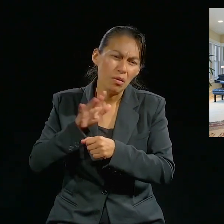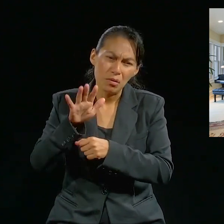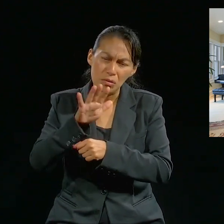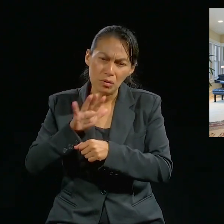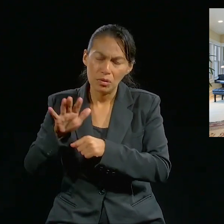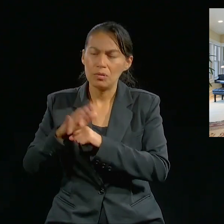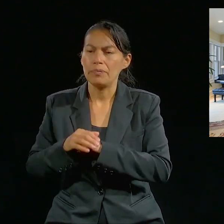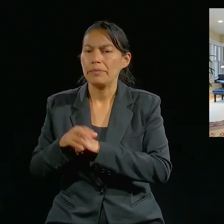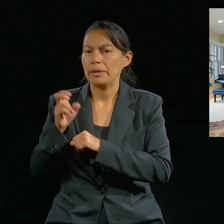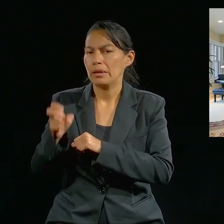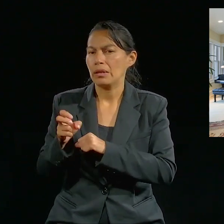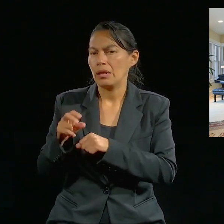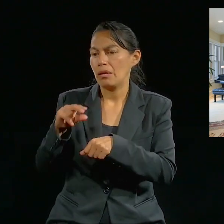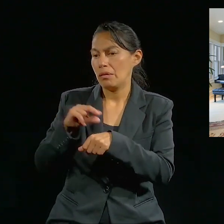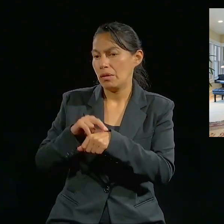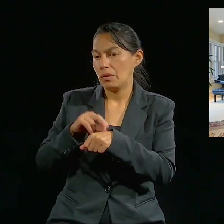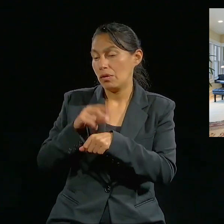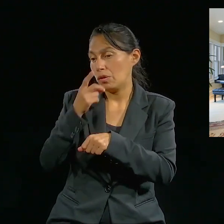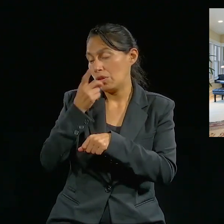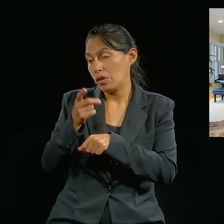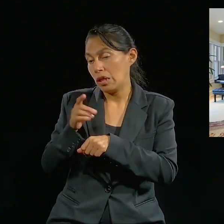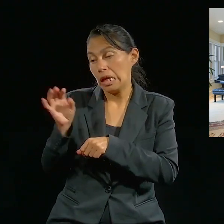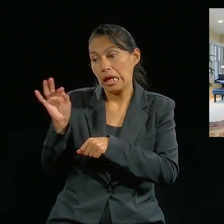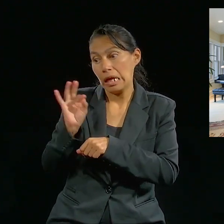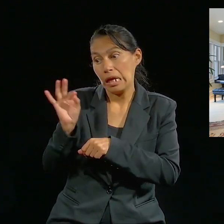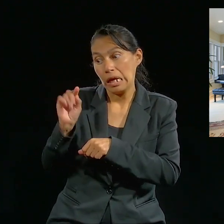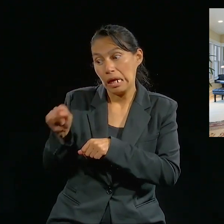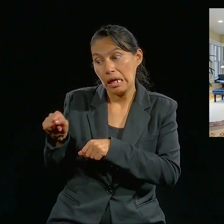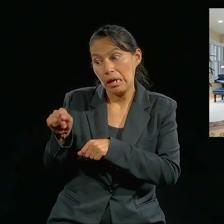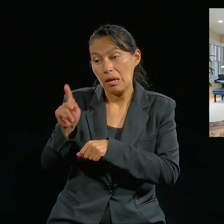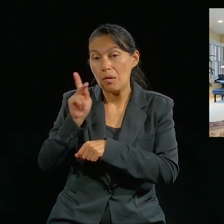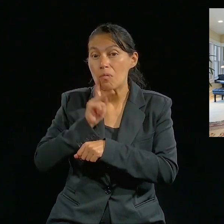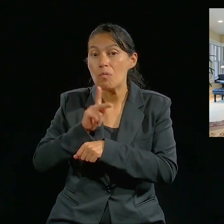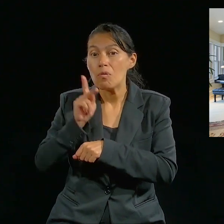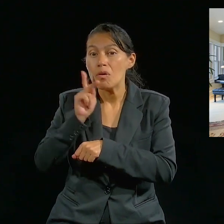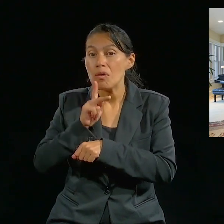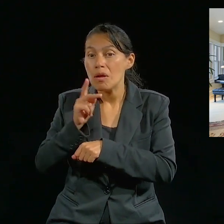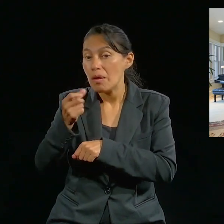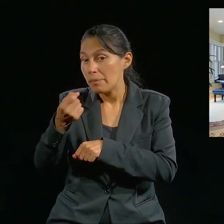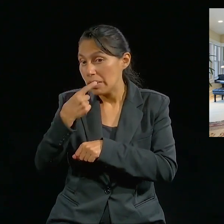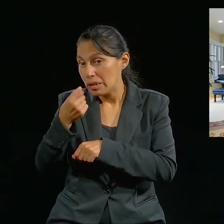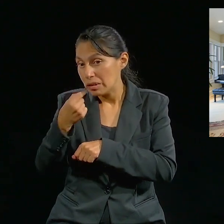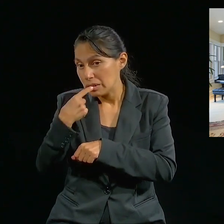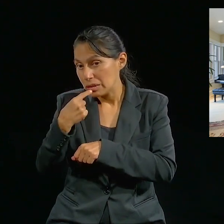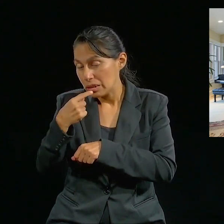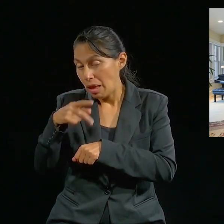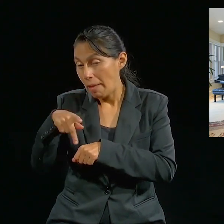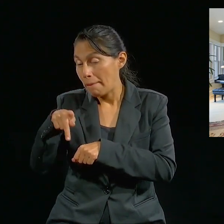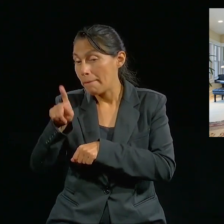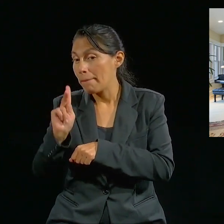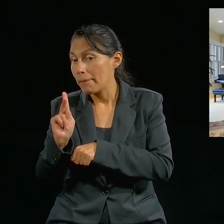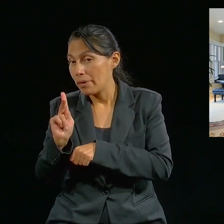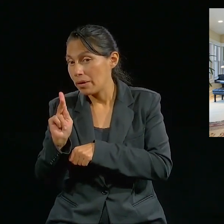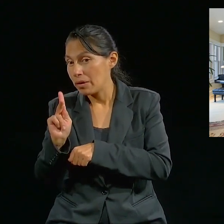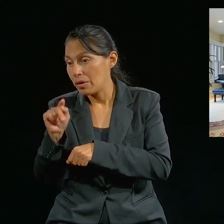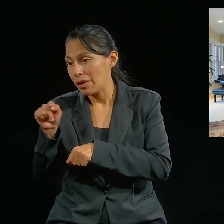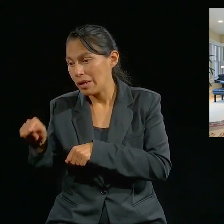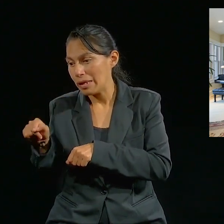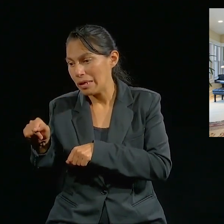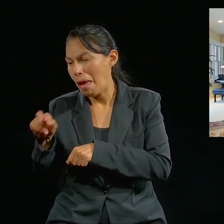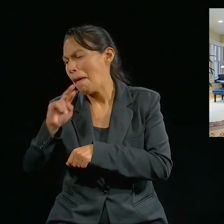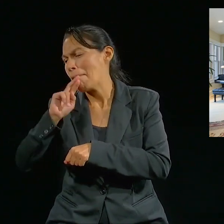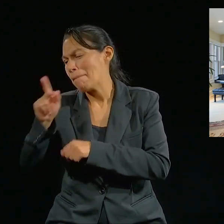entonces uno de los médicos dijo podemos intentar probar con este medicamento pero aquí corremos un